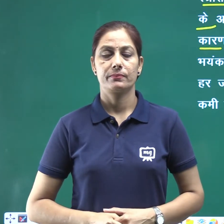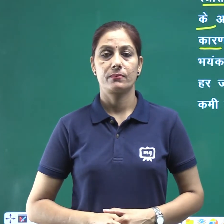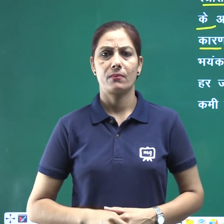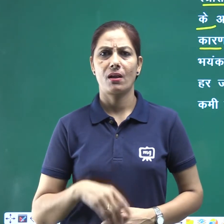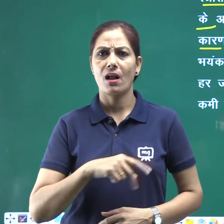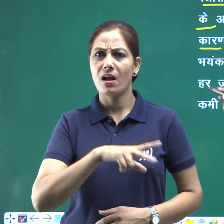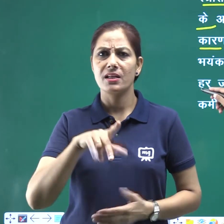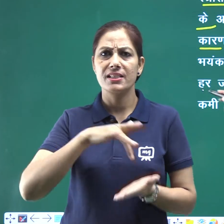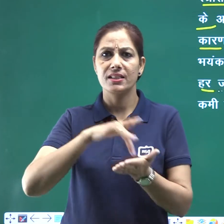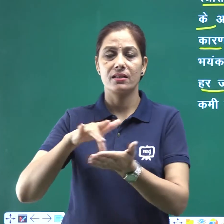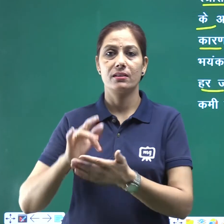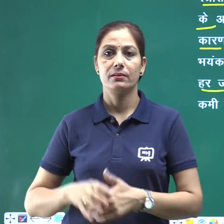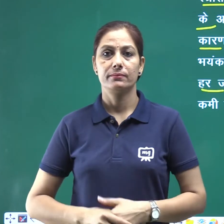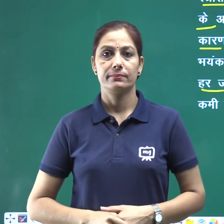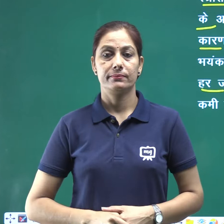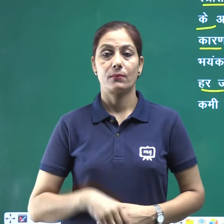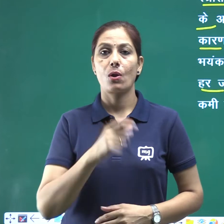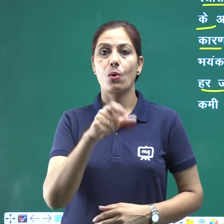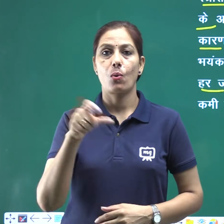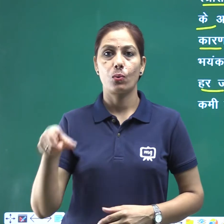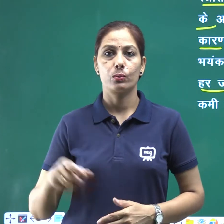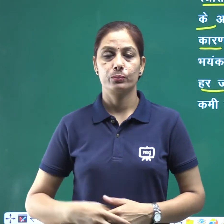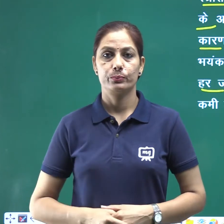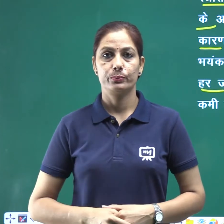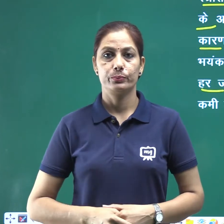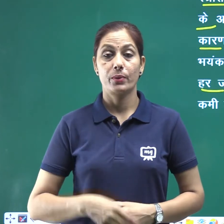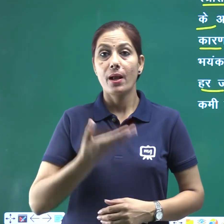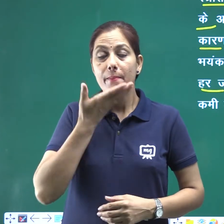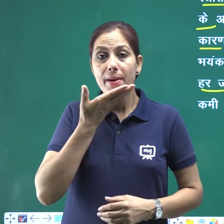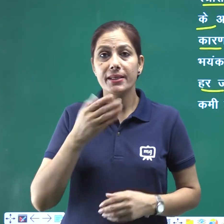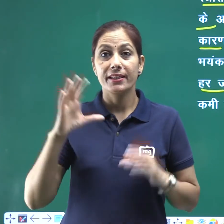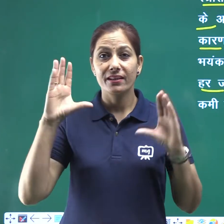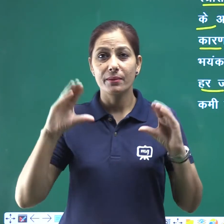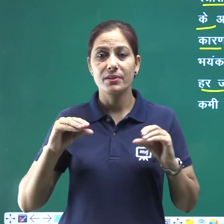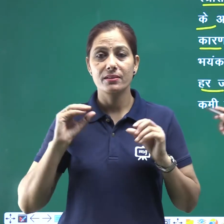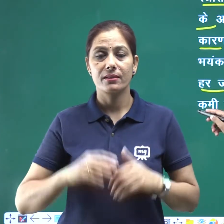हर जगह लोग पानी की कमी से